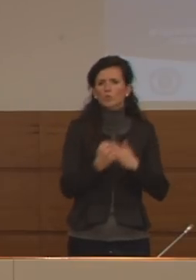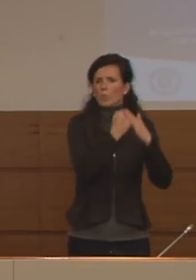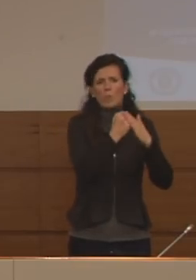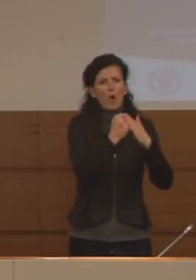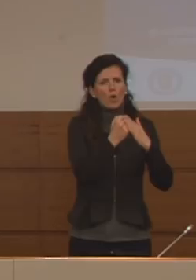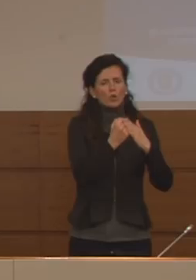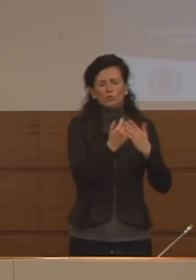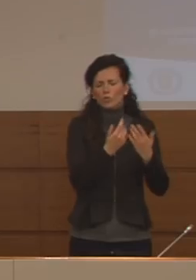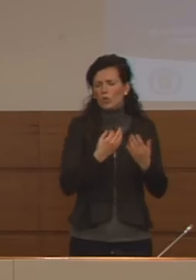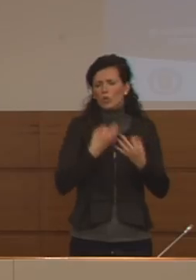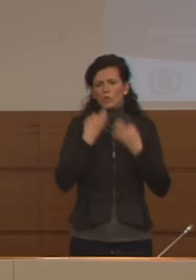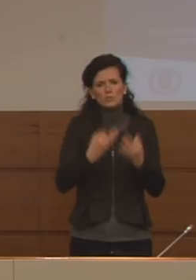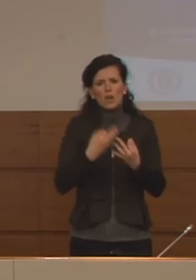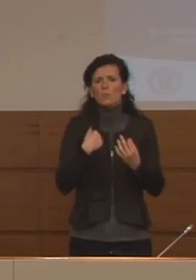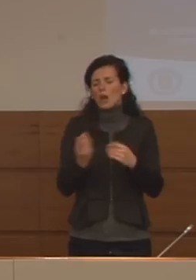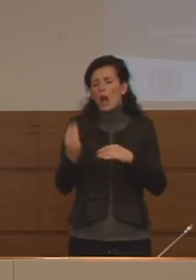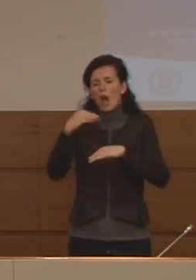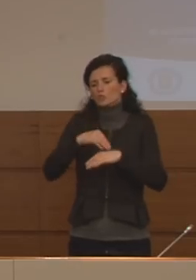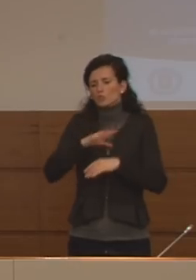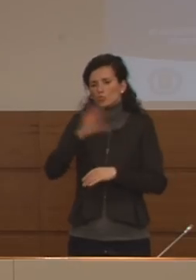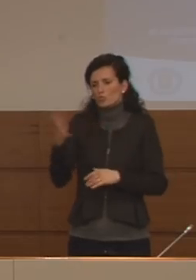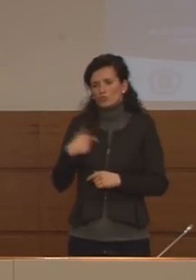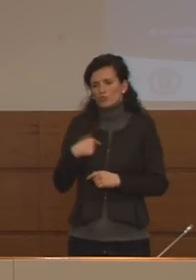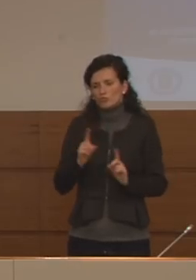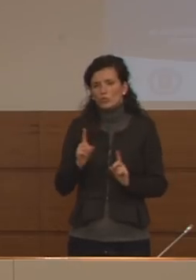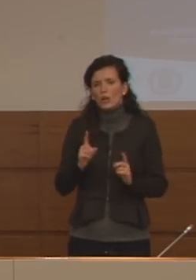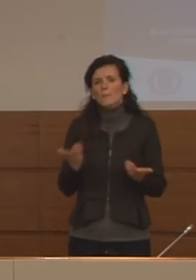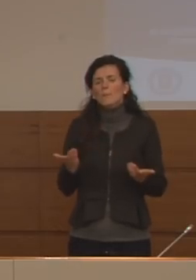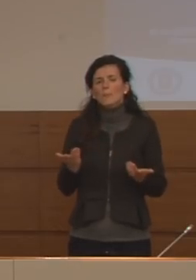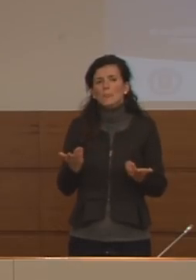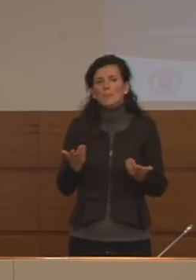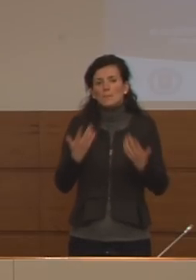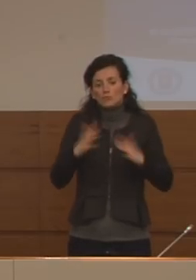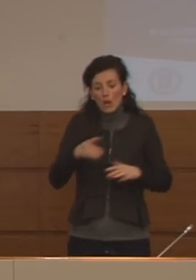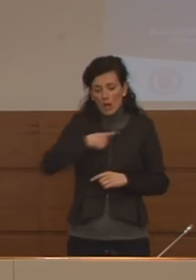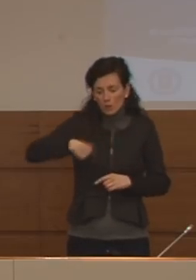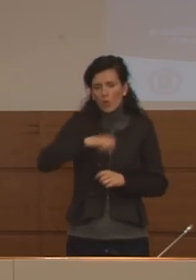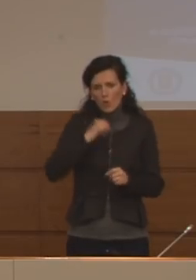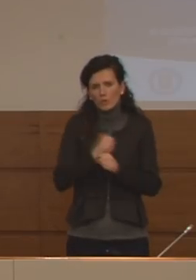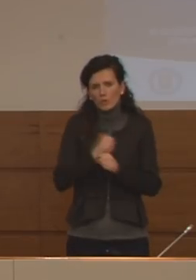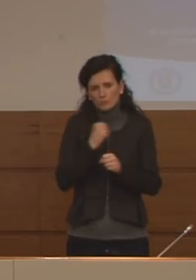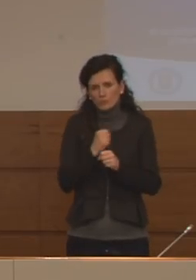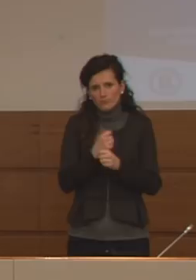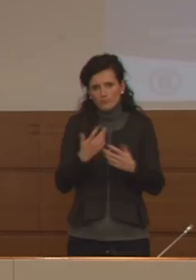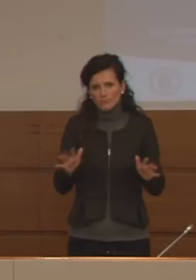non voglio aggiungere altro rispetto a quello che noi facciamo